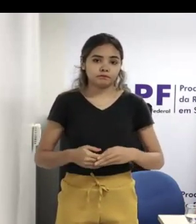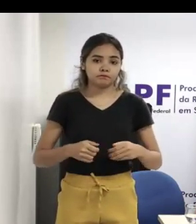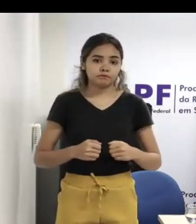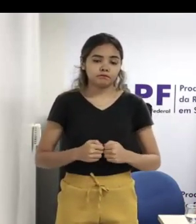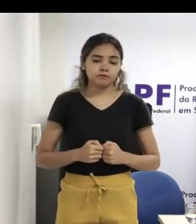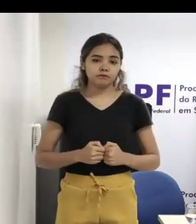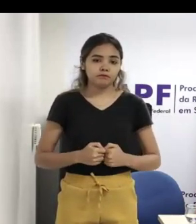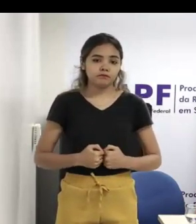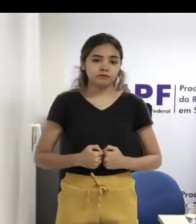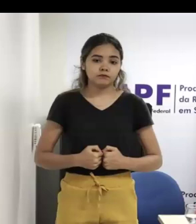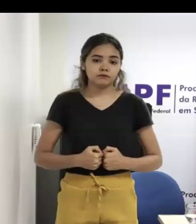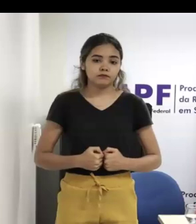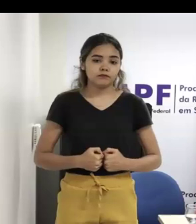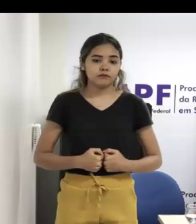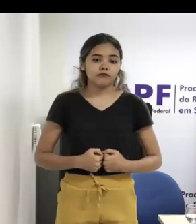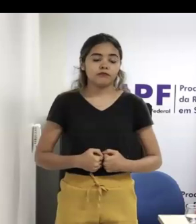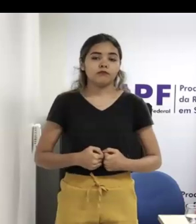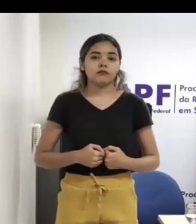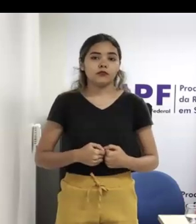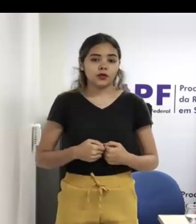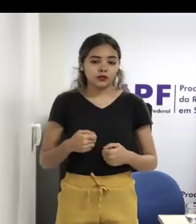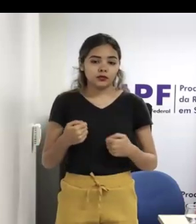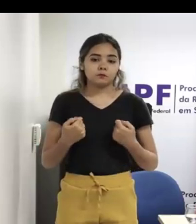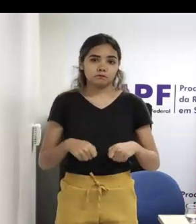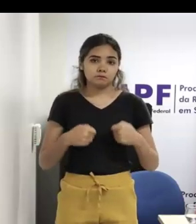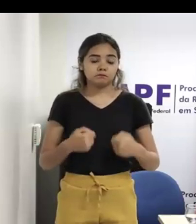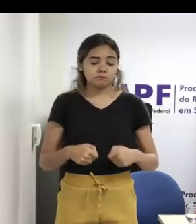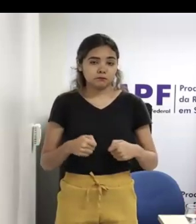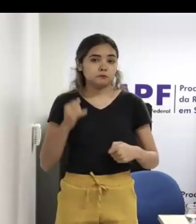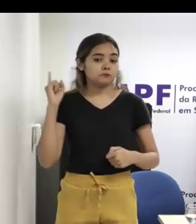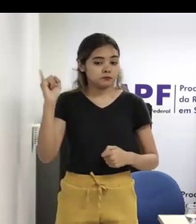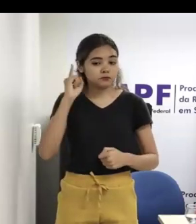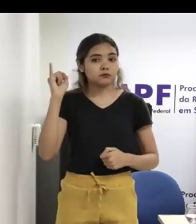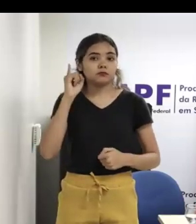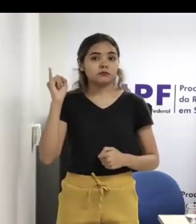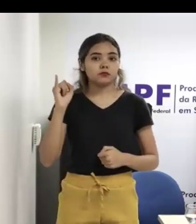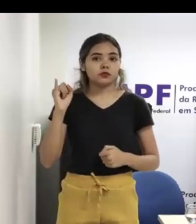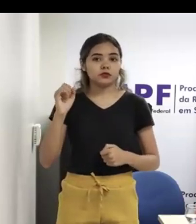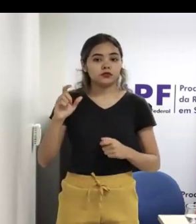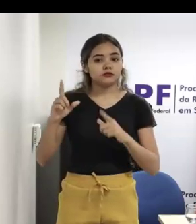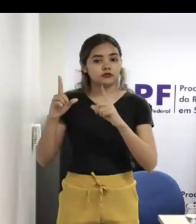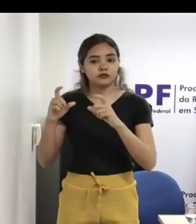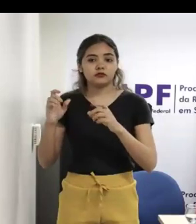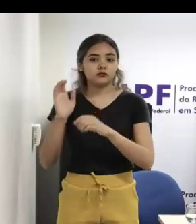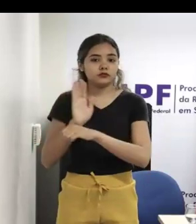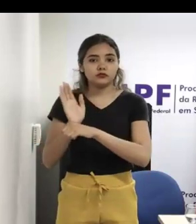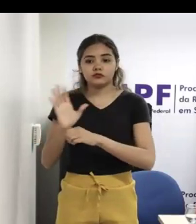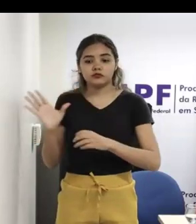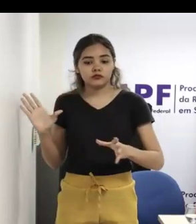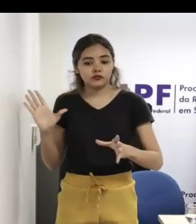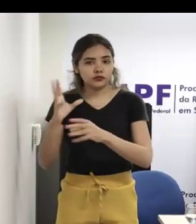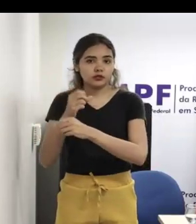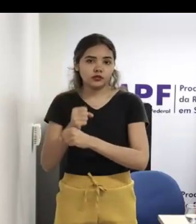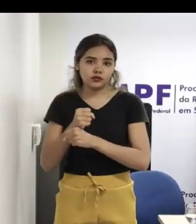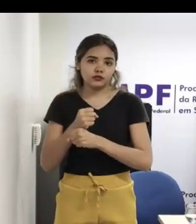é a gente tentar colher todos os elementos de informações dentro do inquérito ali com ajuda